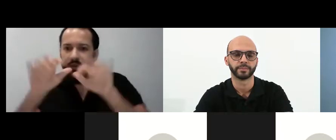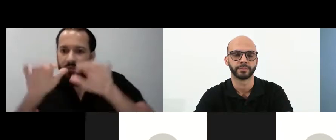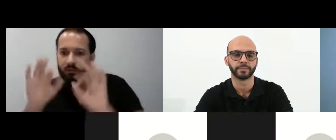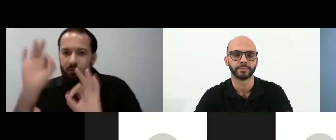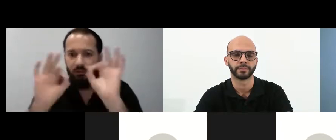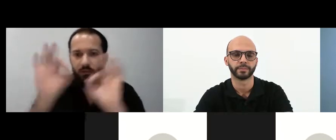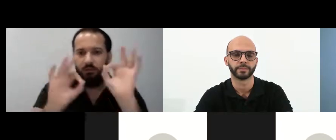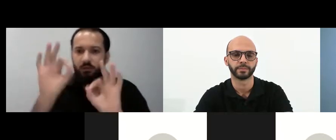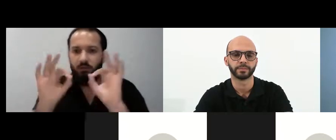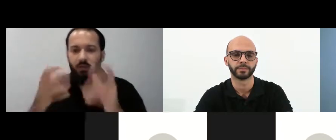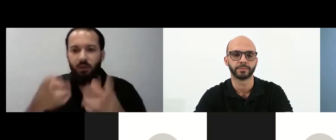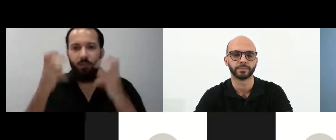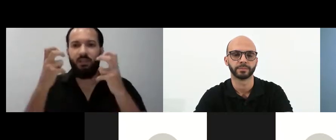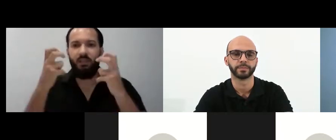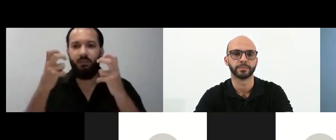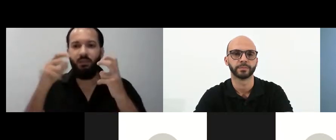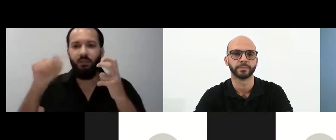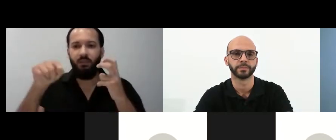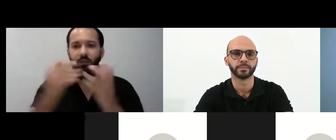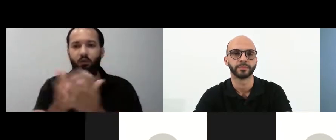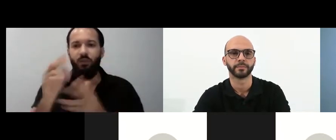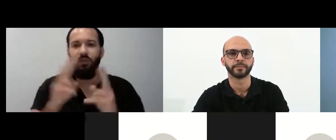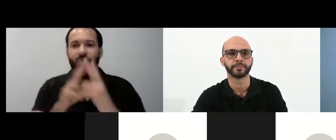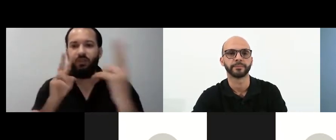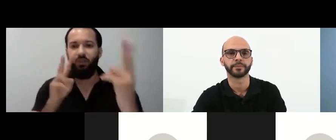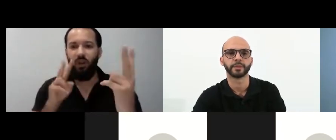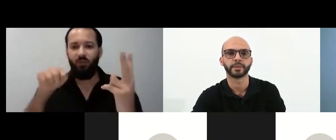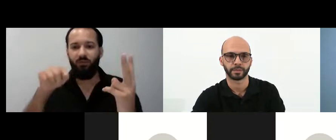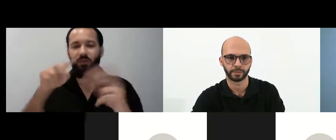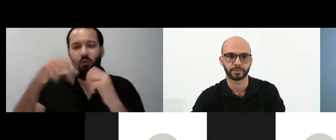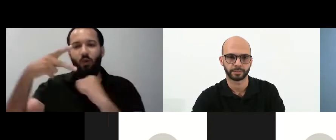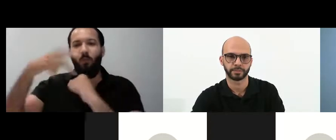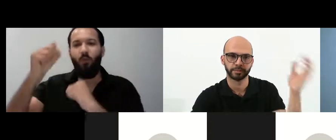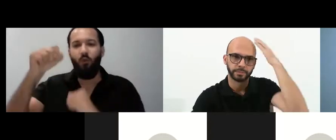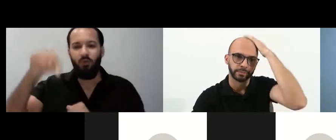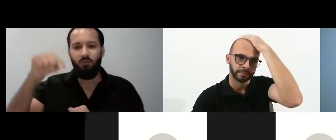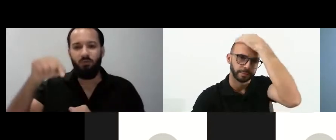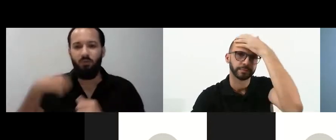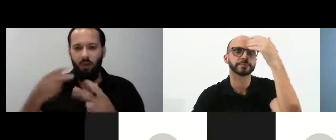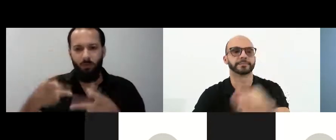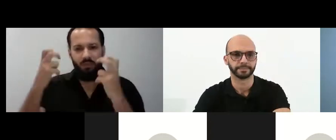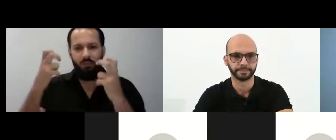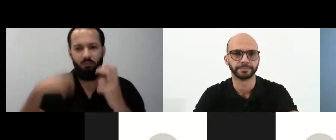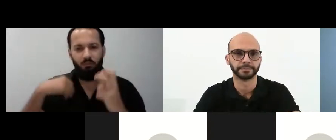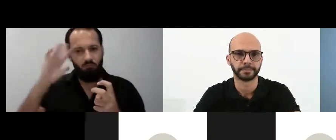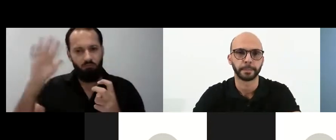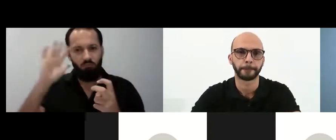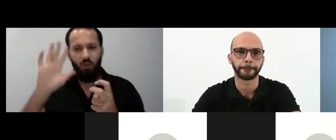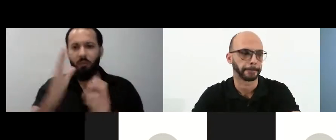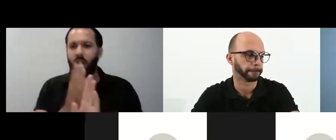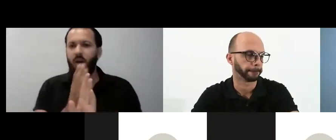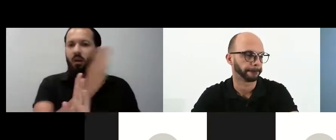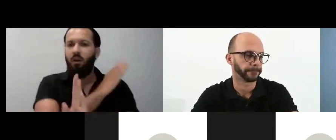pós, eu precisava organizar alguns projetos, algumas atividades da minha pós-graduação, e